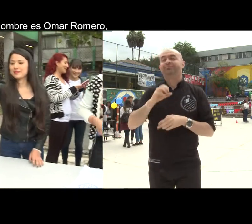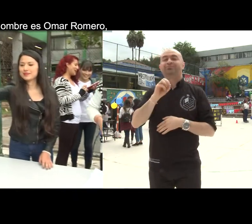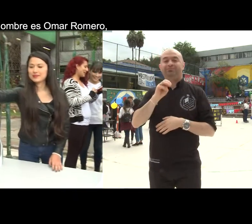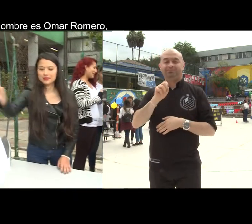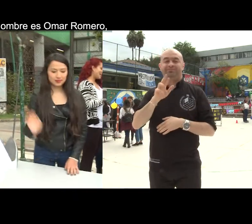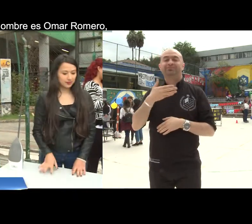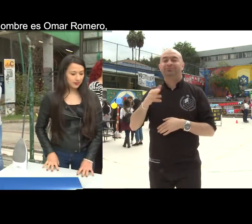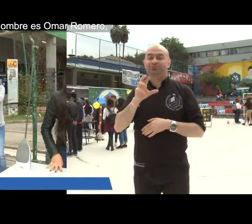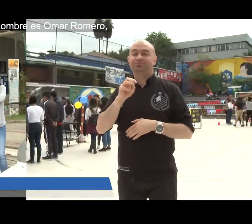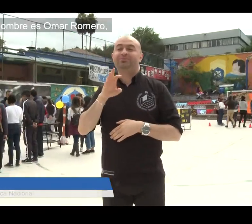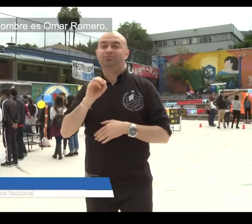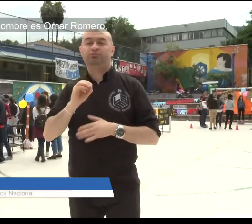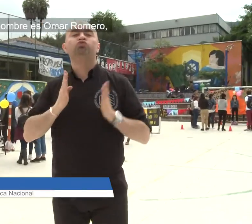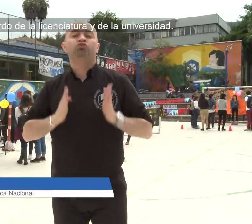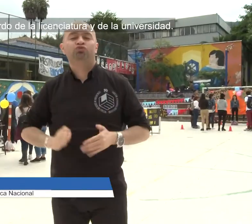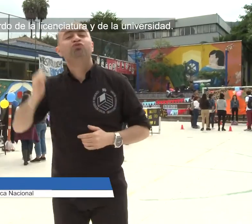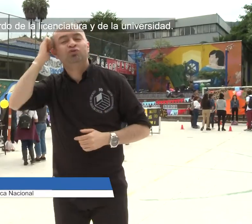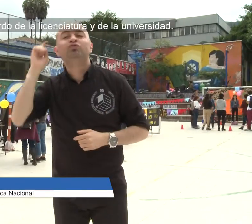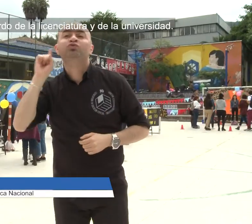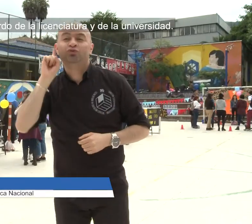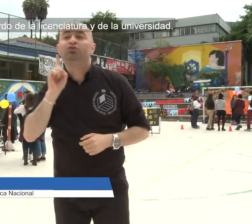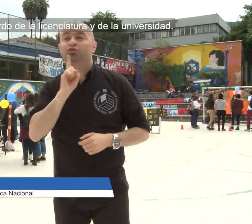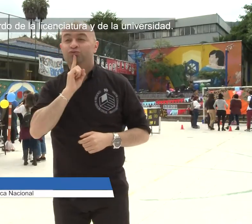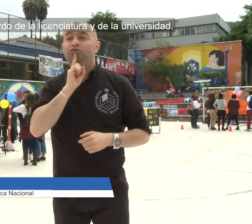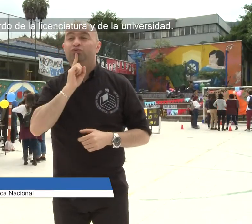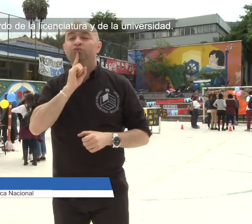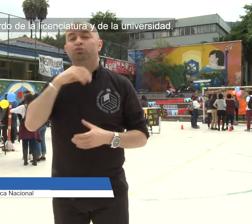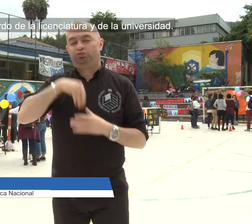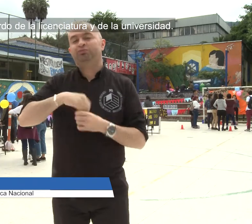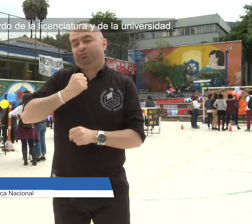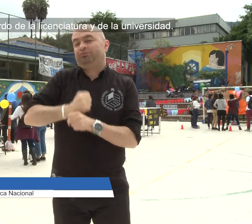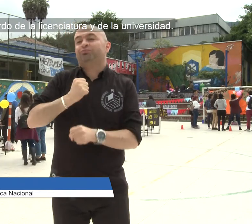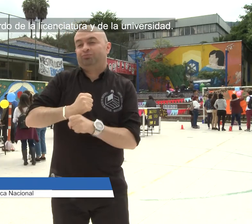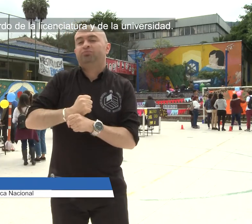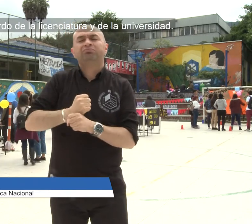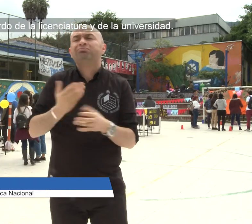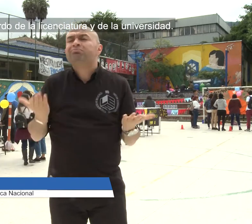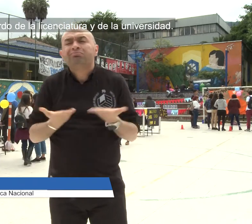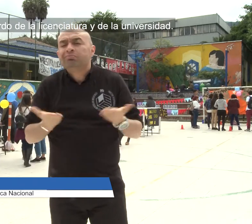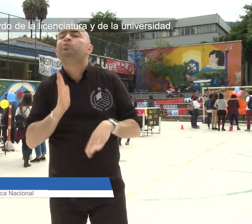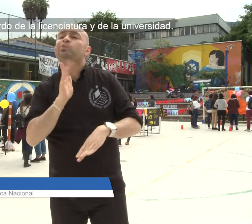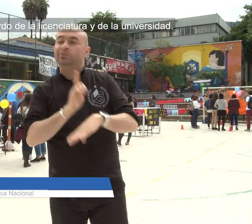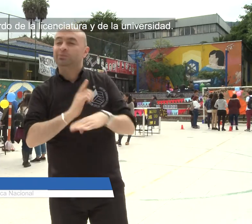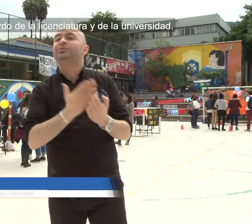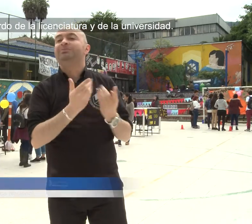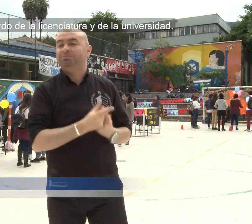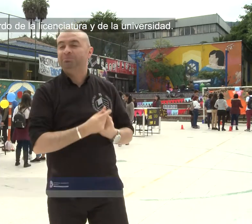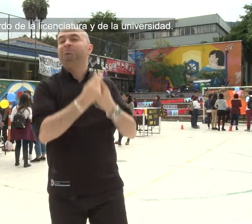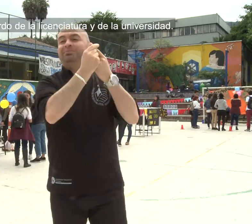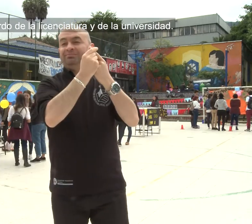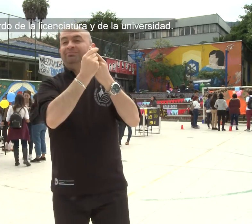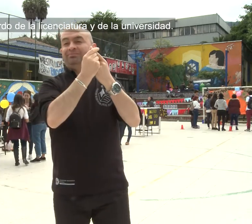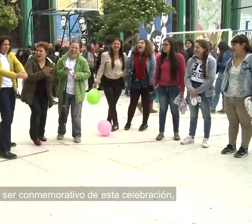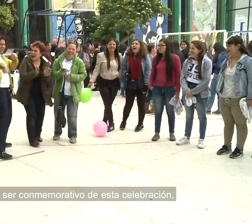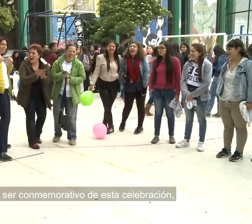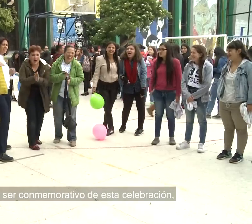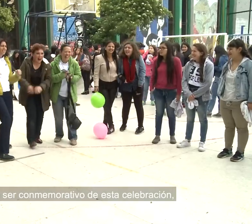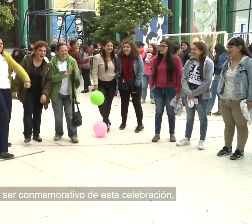nombre es Omar Romero, yo soy profesor sordo de la licenciatura y de la universidad. Este